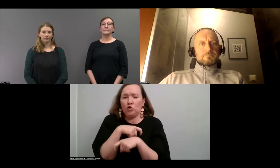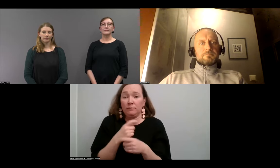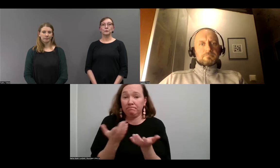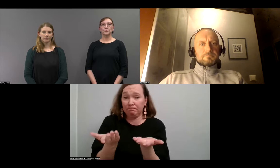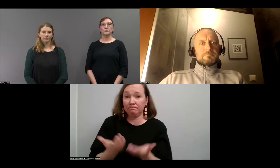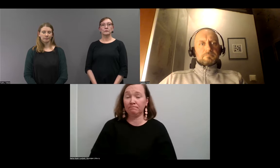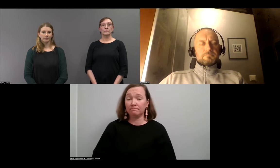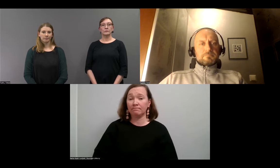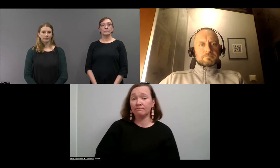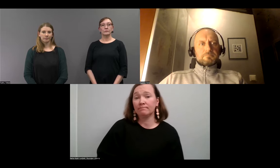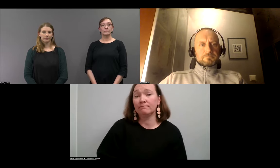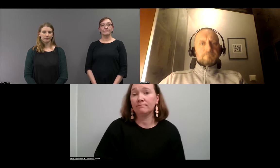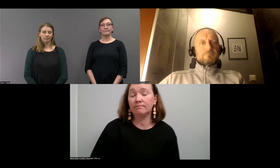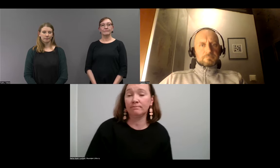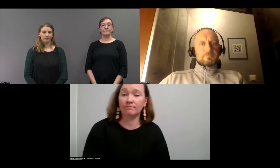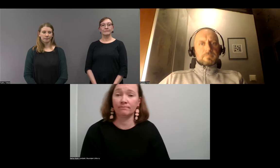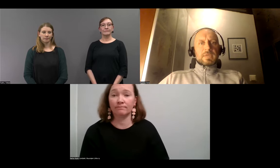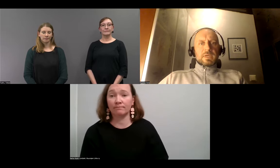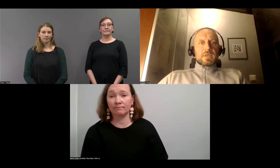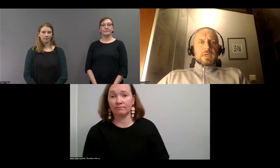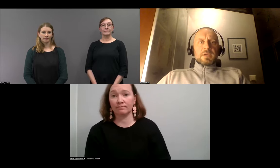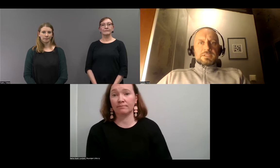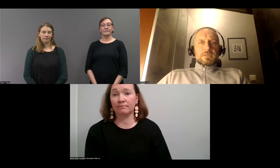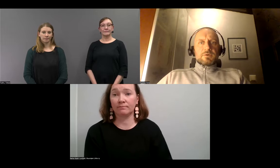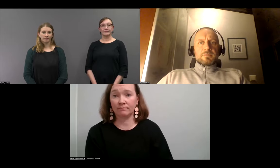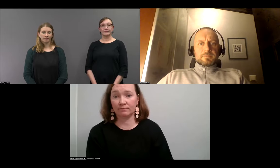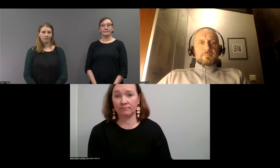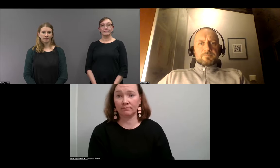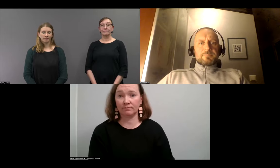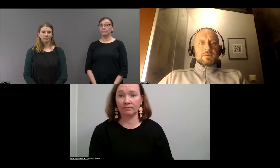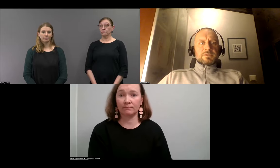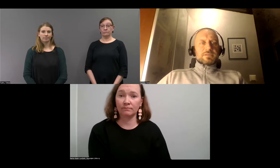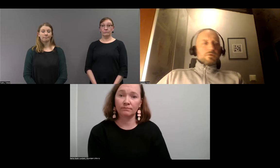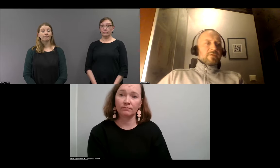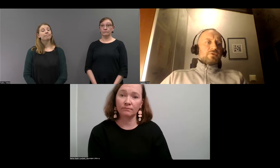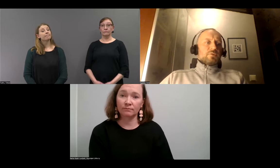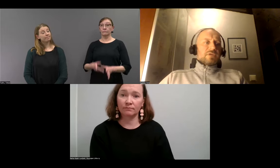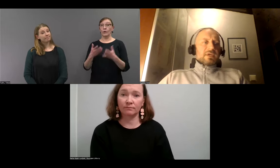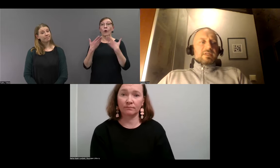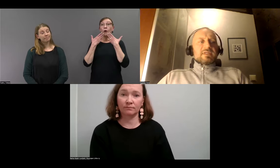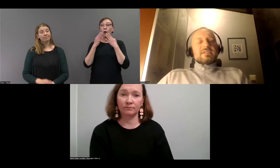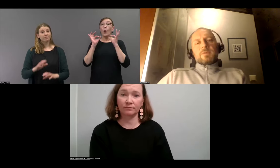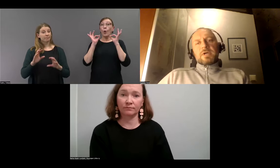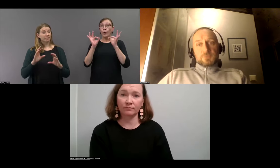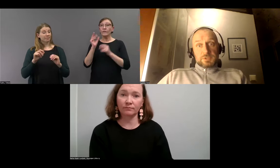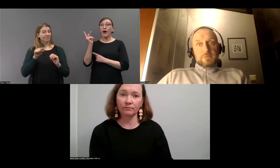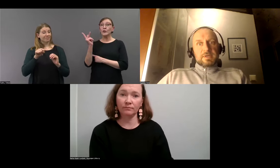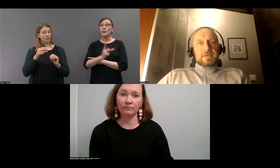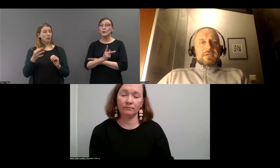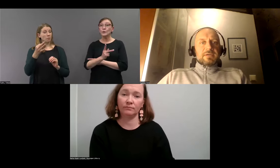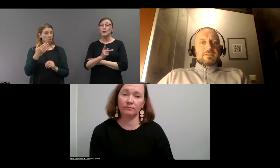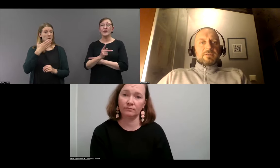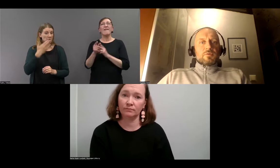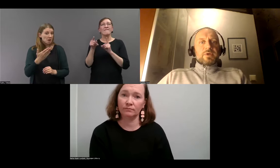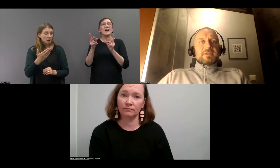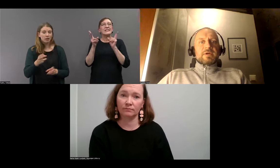sitten vastata suoraan viittomakielellä? Miksi näin ei? Joo, se on hyvä kysymys. Tätä samaa keskustelua